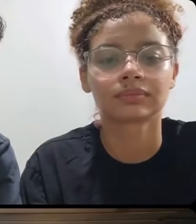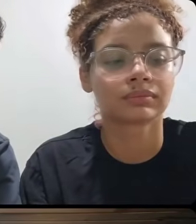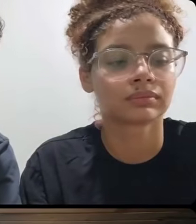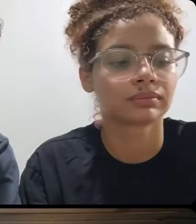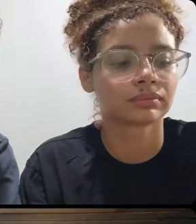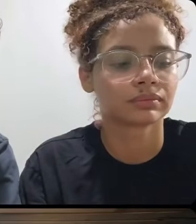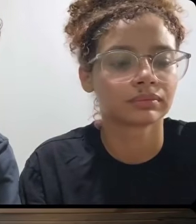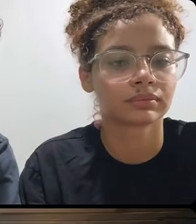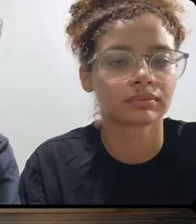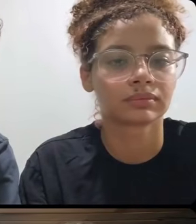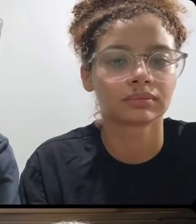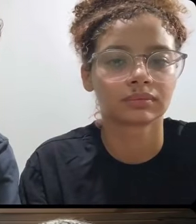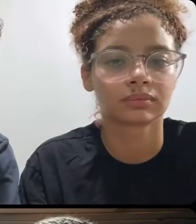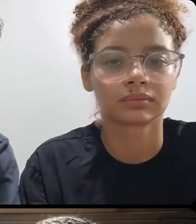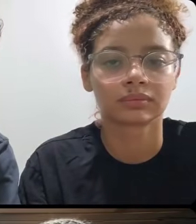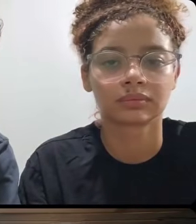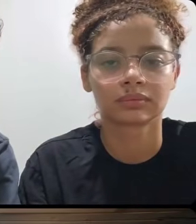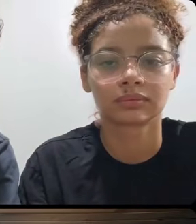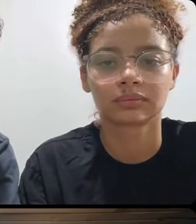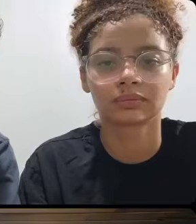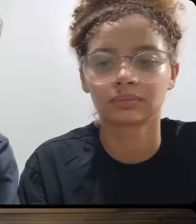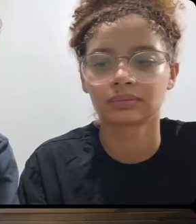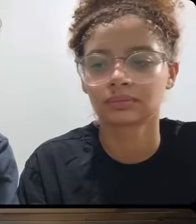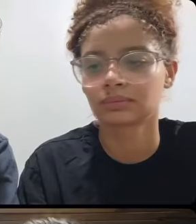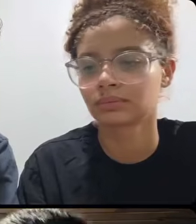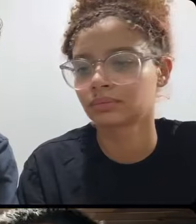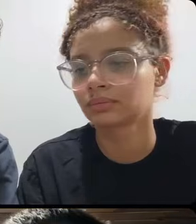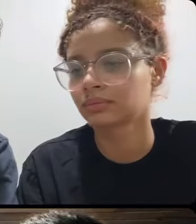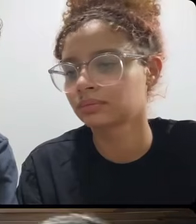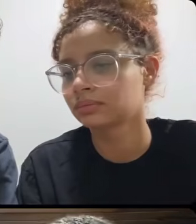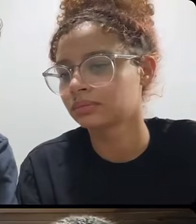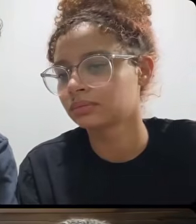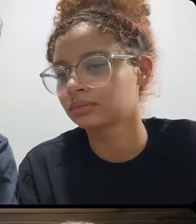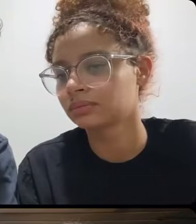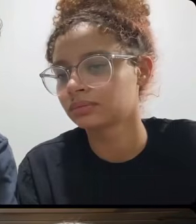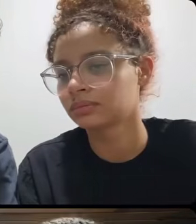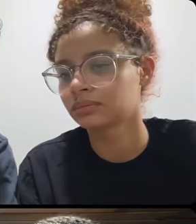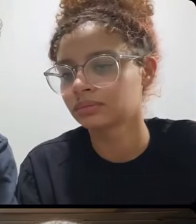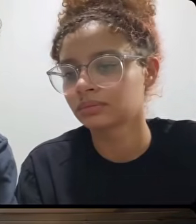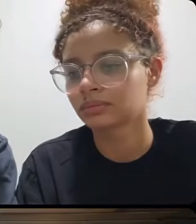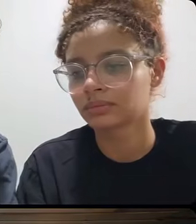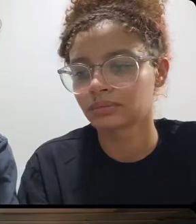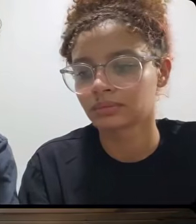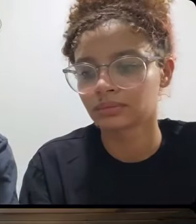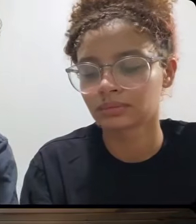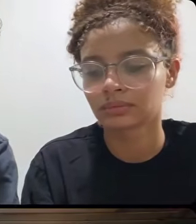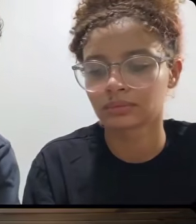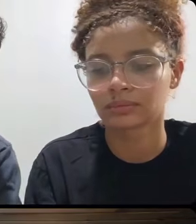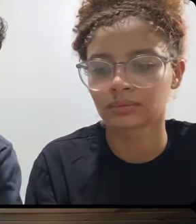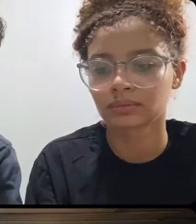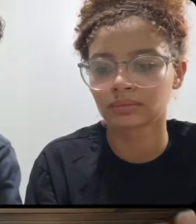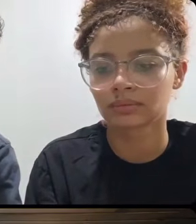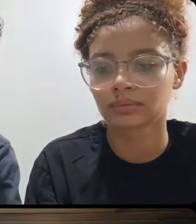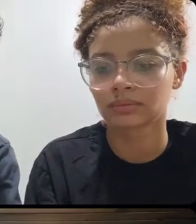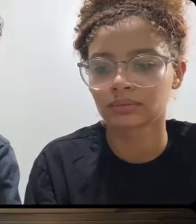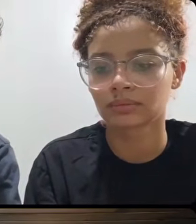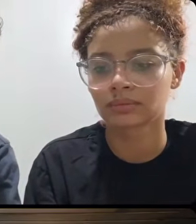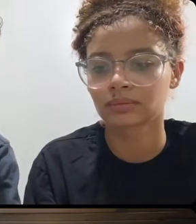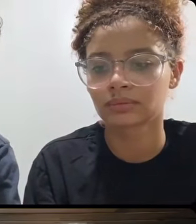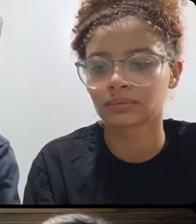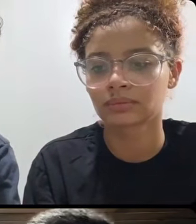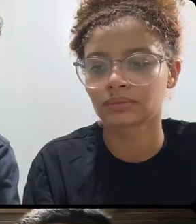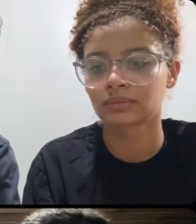astronauta, tinha outra lá também, a esposa do Howard, agora não lembro o nome. Bernadette, tinha a Bernadette, então